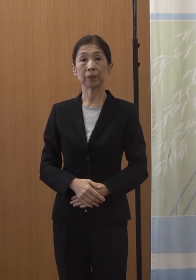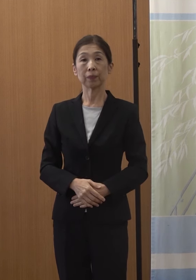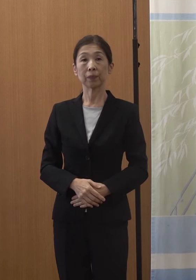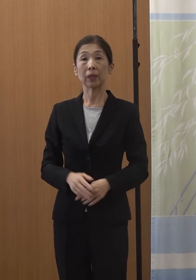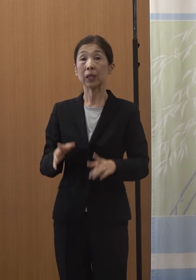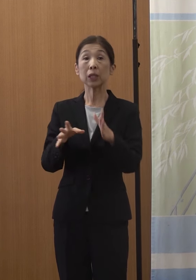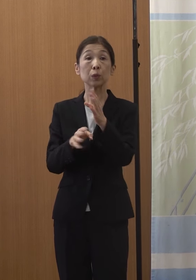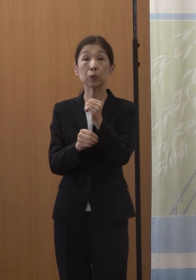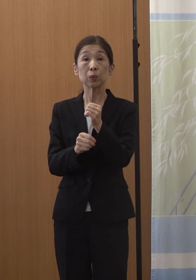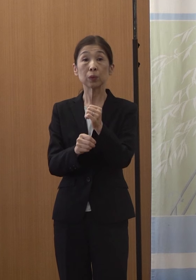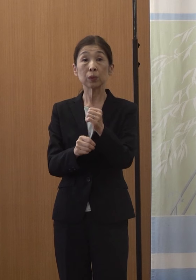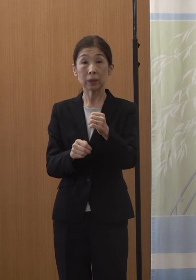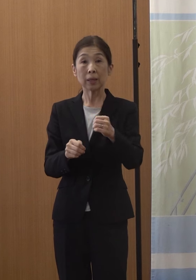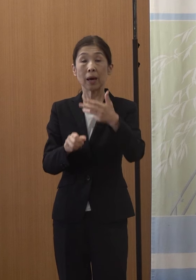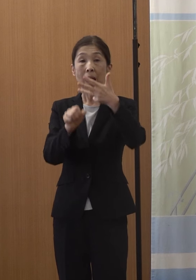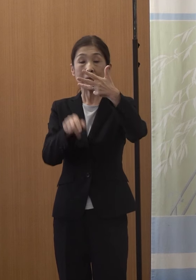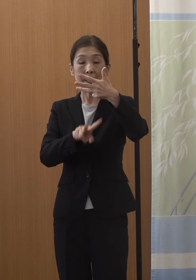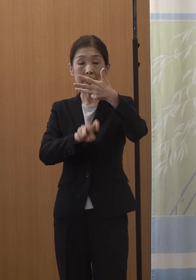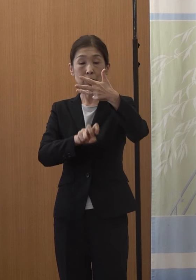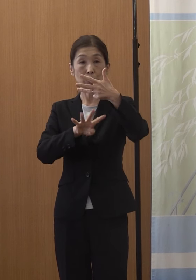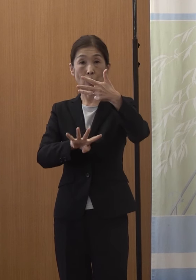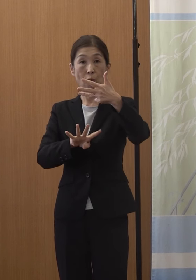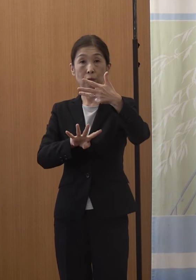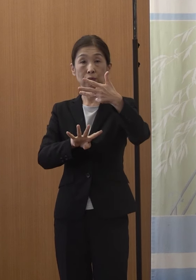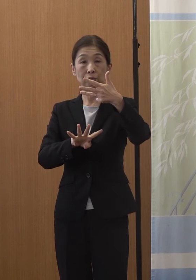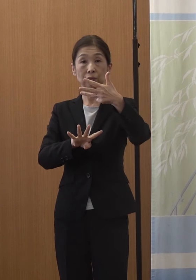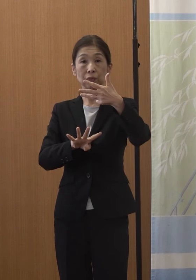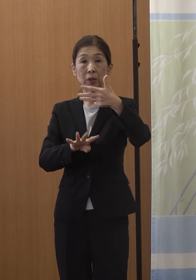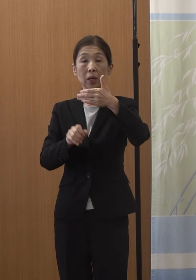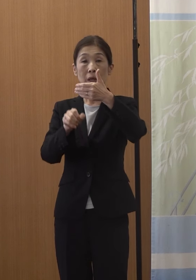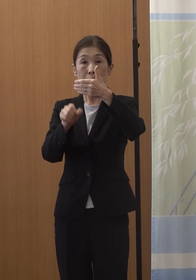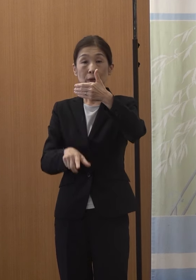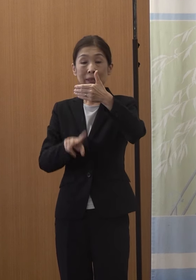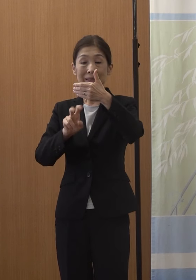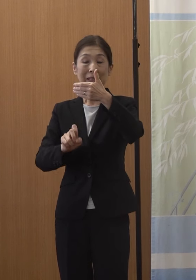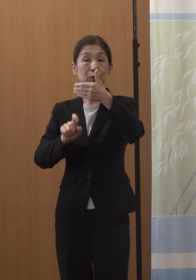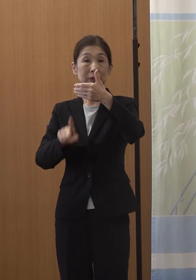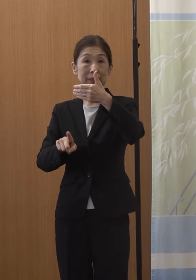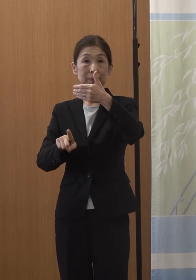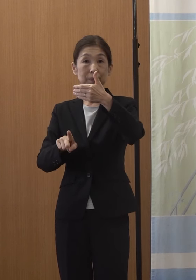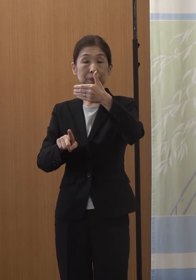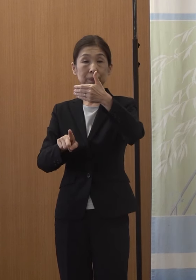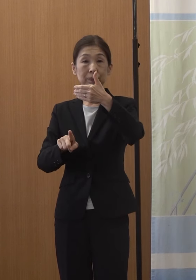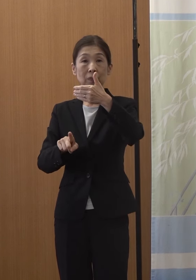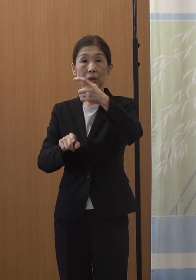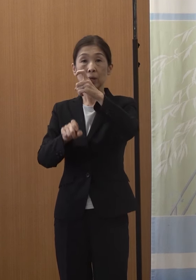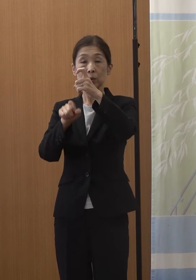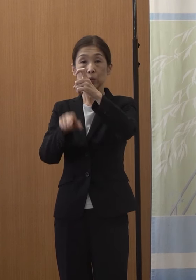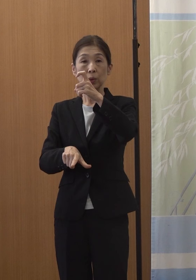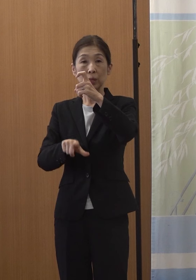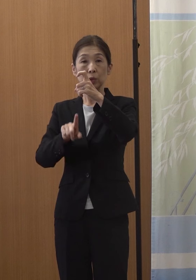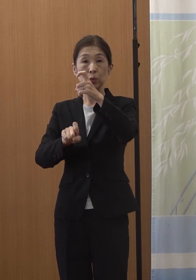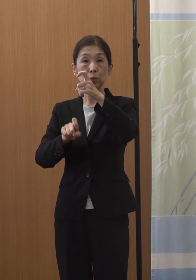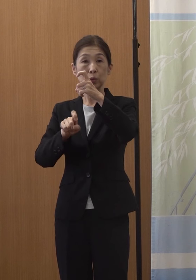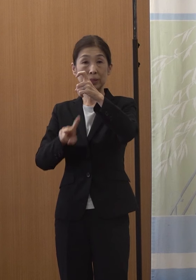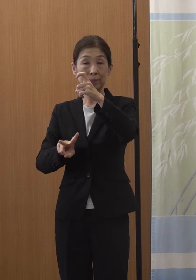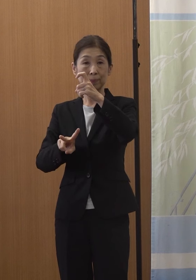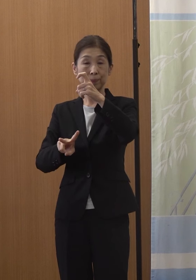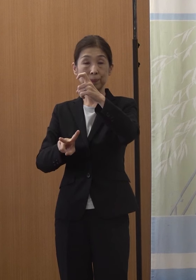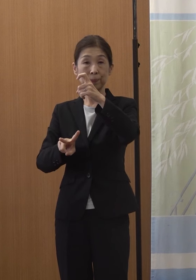日程は8月の24日、9月は21日、10月の12